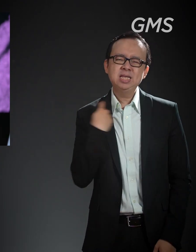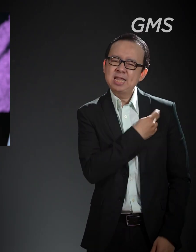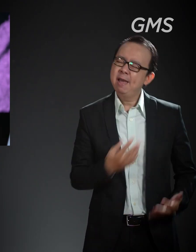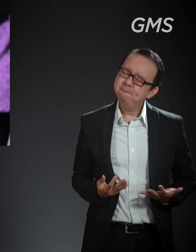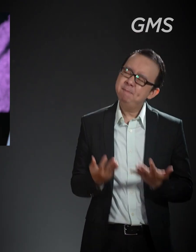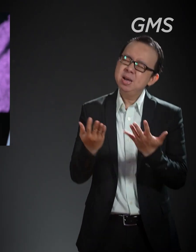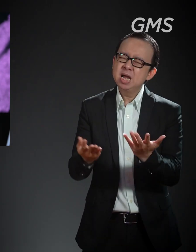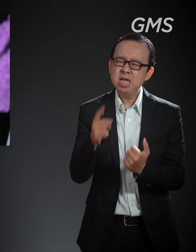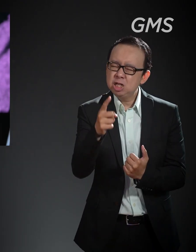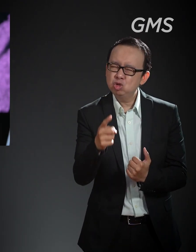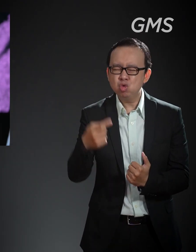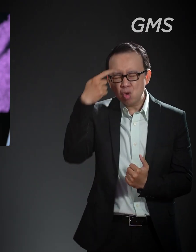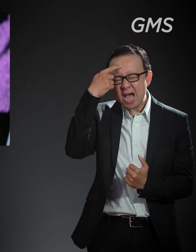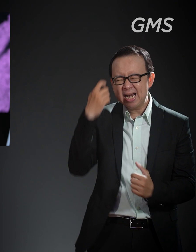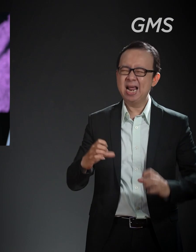Kita memberi karena beban.